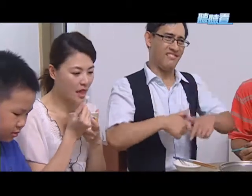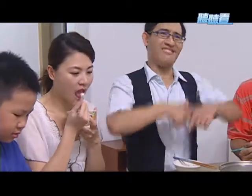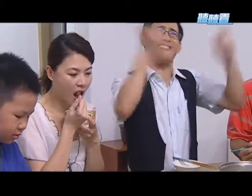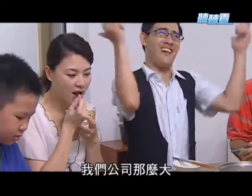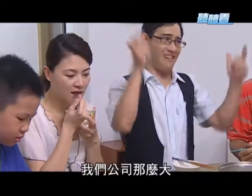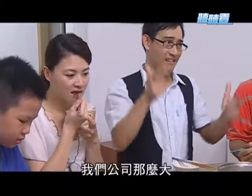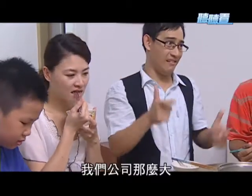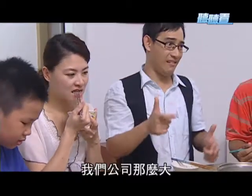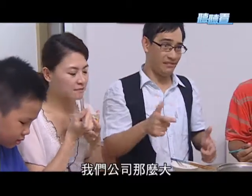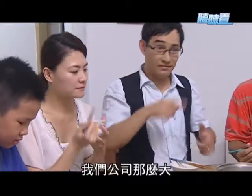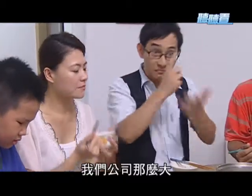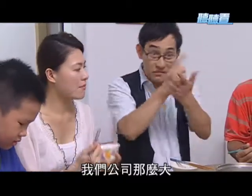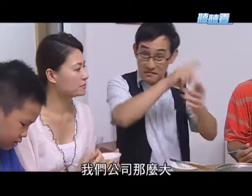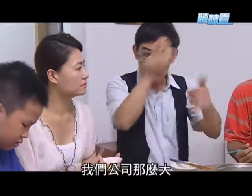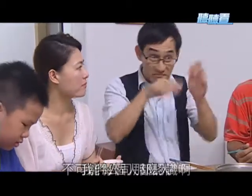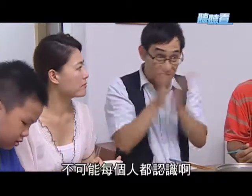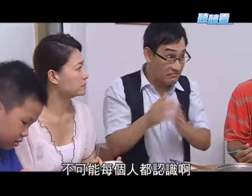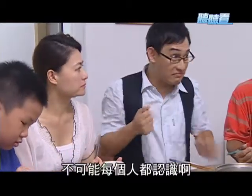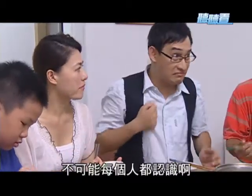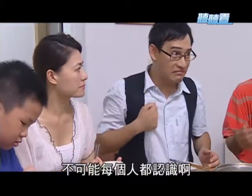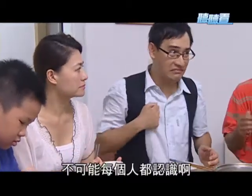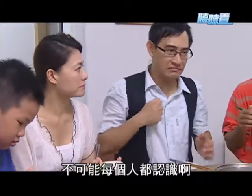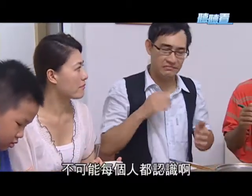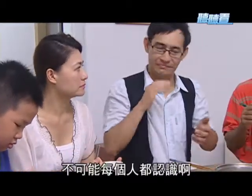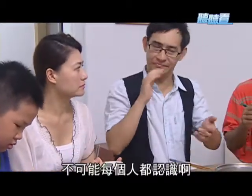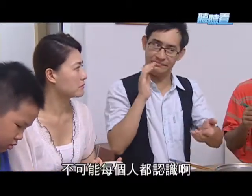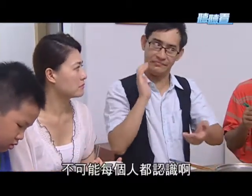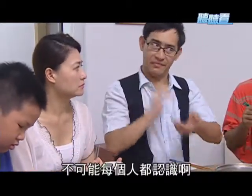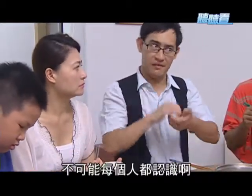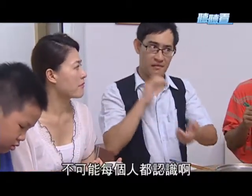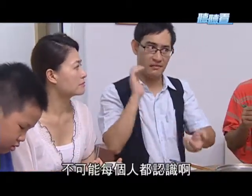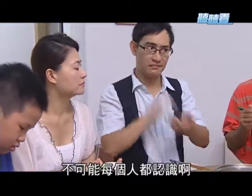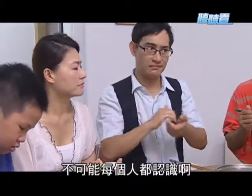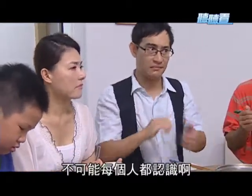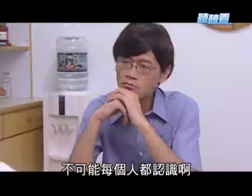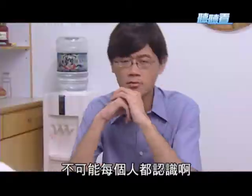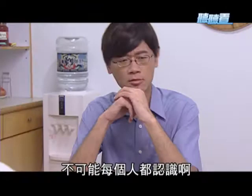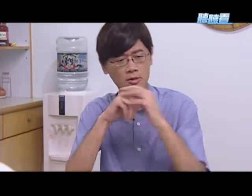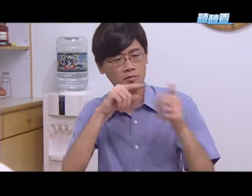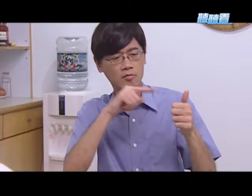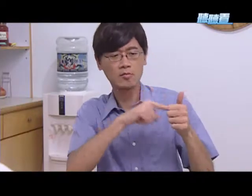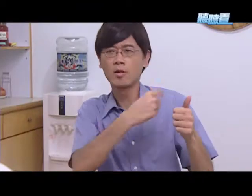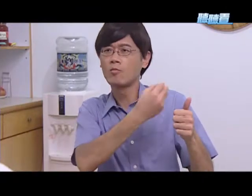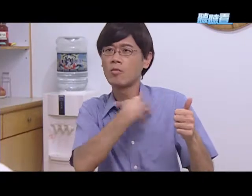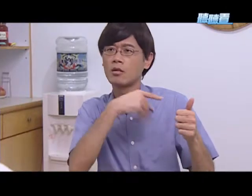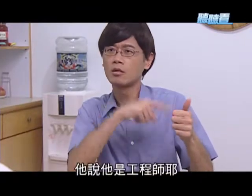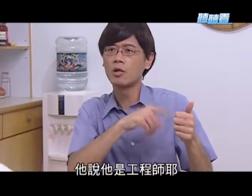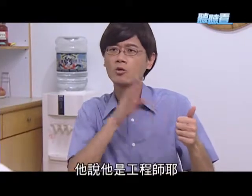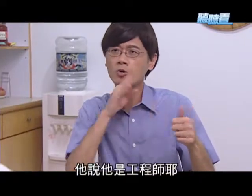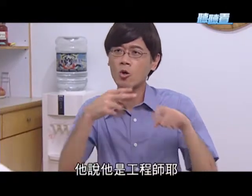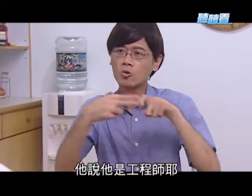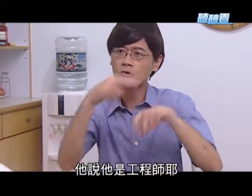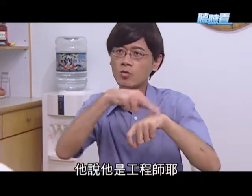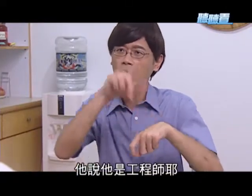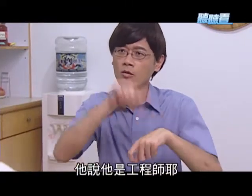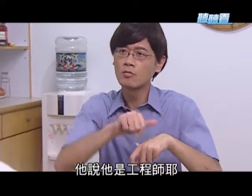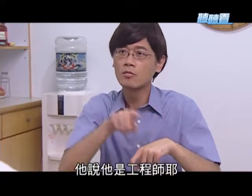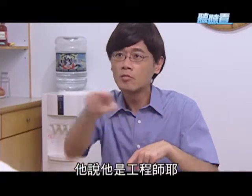我们公司那么大，不可能每个人都认识啊。哎，他说他是工程师。